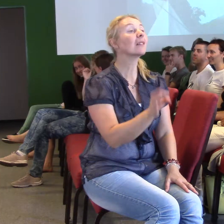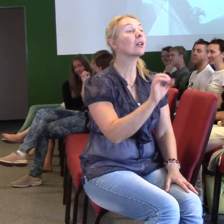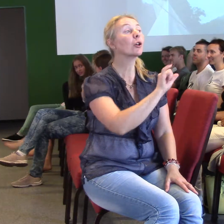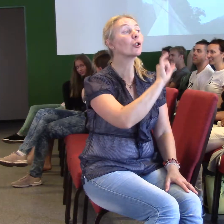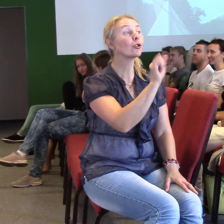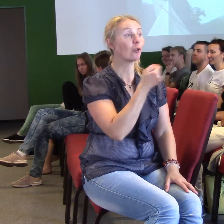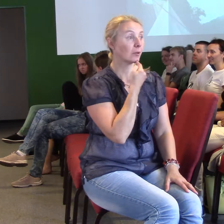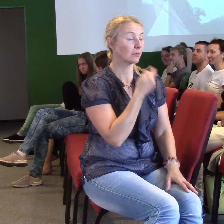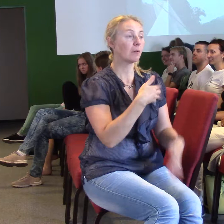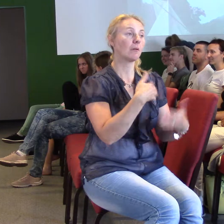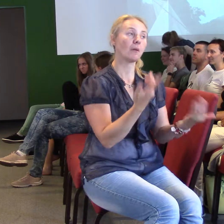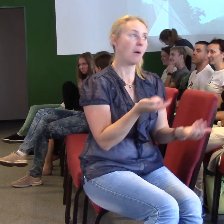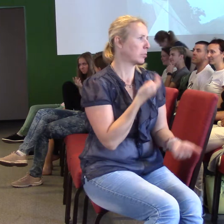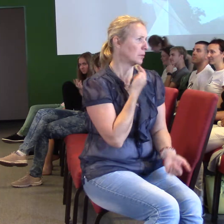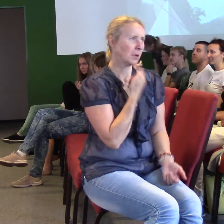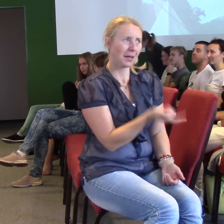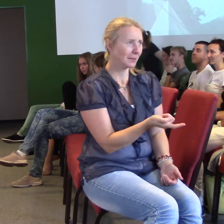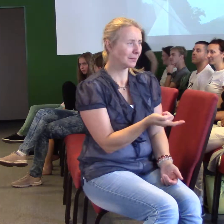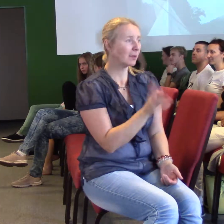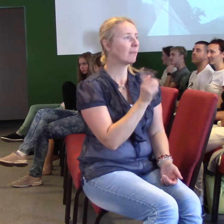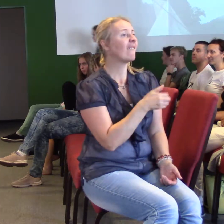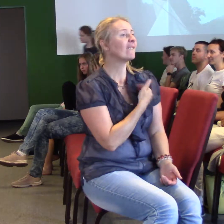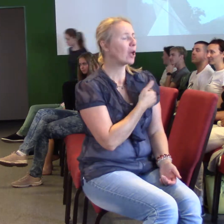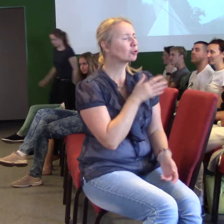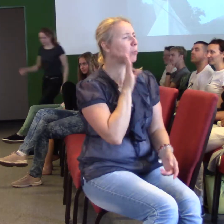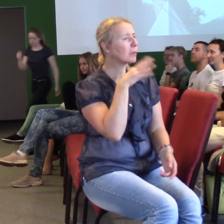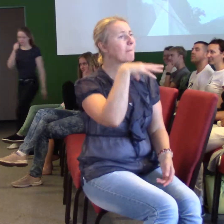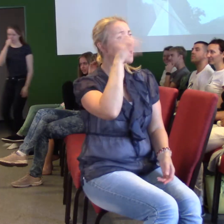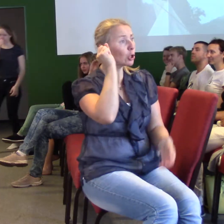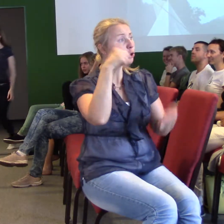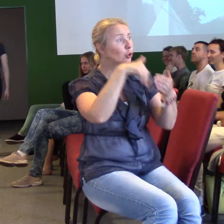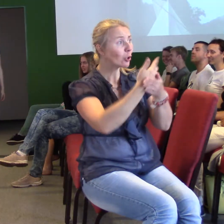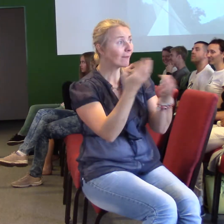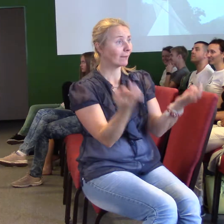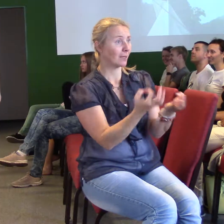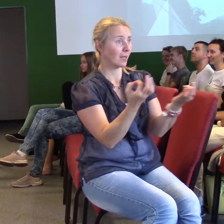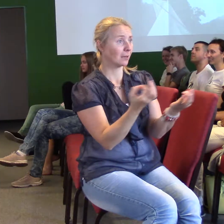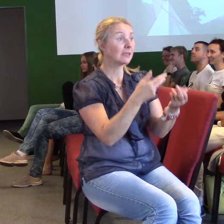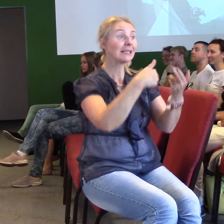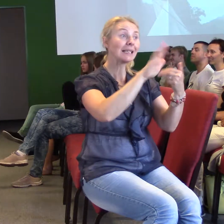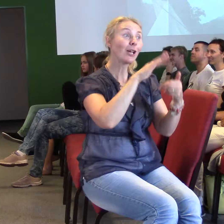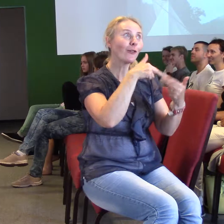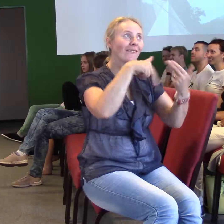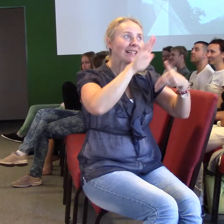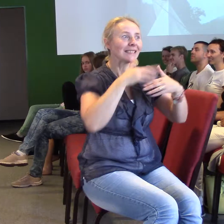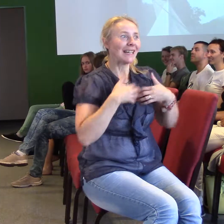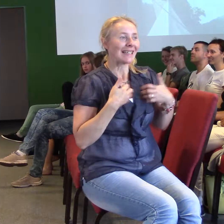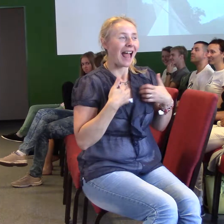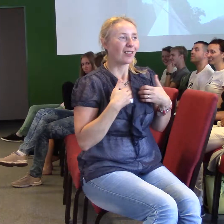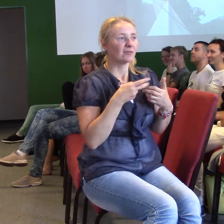tak prostě ve škole budete poznávat něco nového a někdo prostě z větší radosti, někdo možná z menší, ale je to prostě tak.